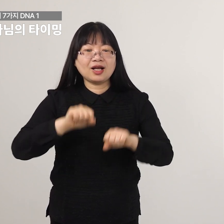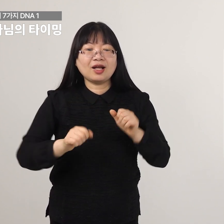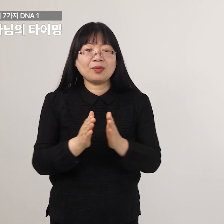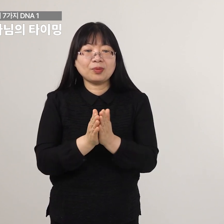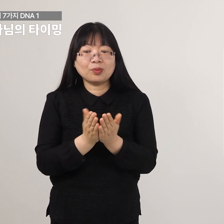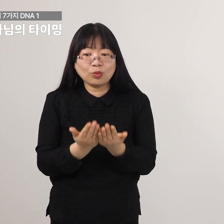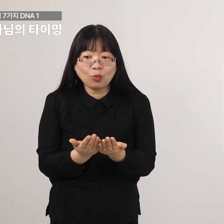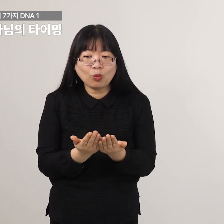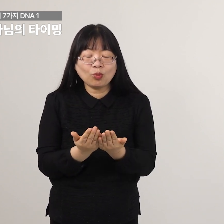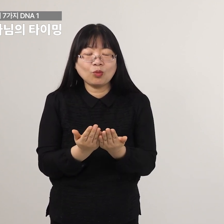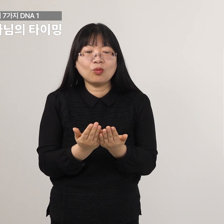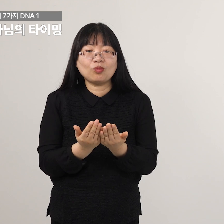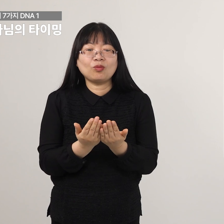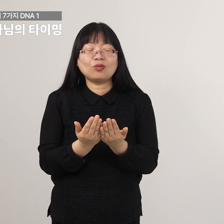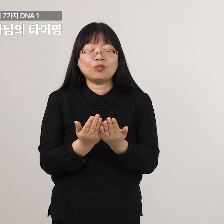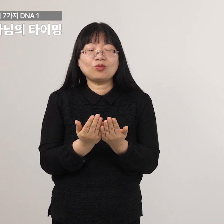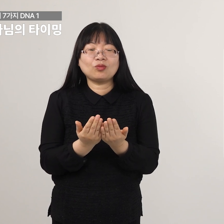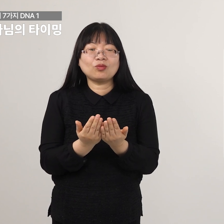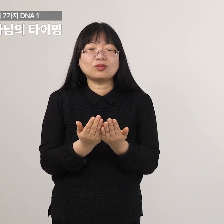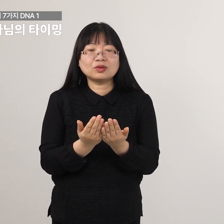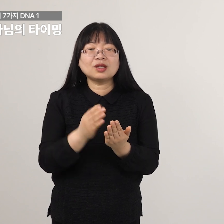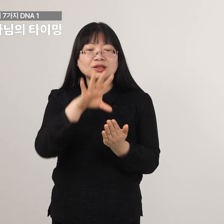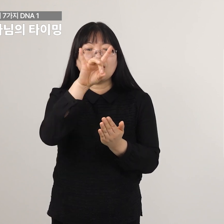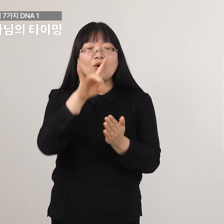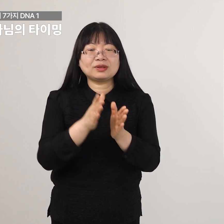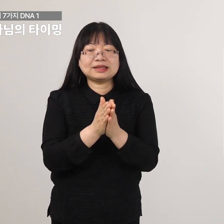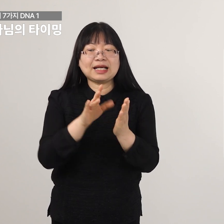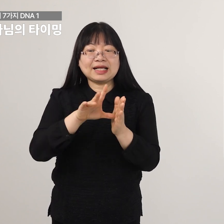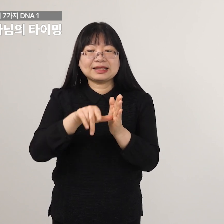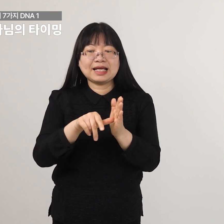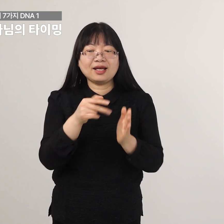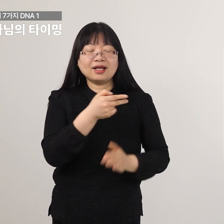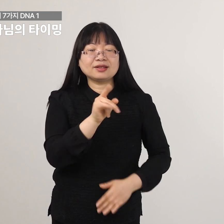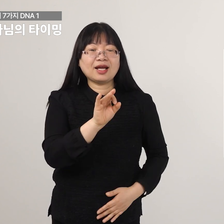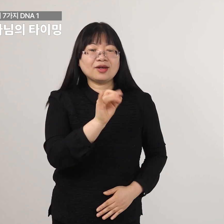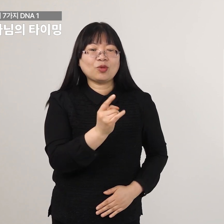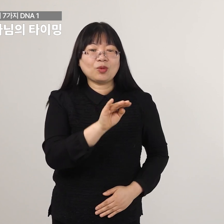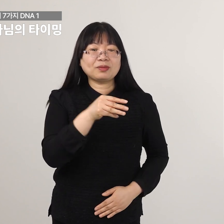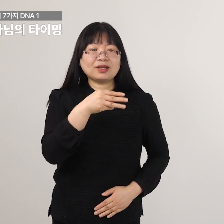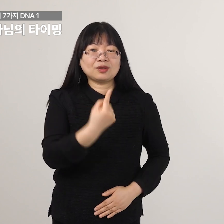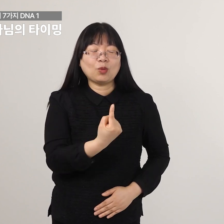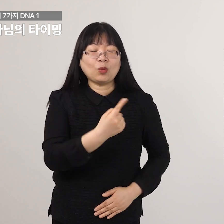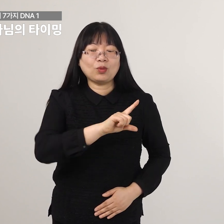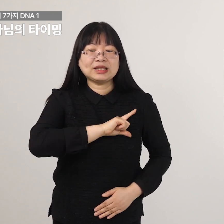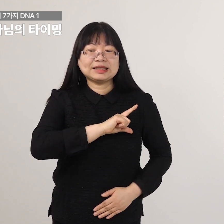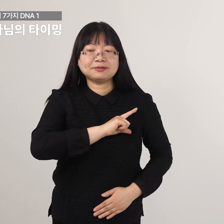사도행전에도 이 첫머리에 이 데오빌로의 이름이 등장을 해요.